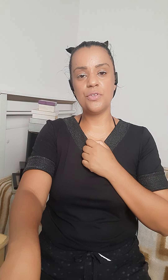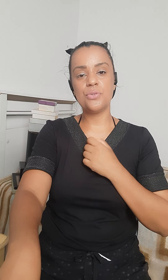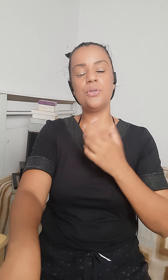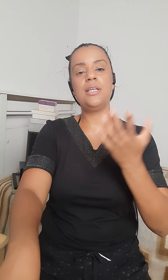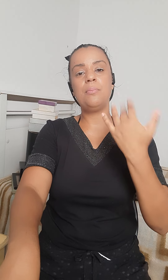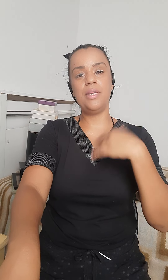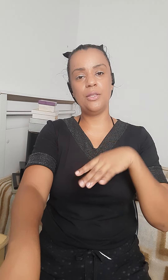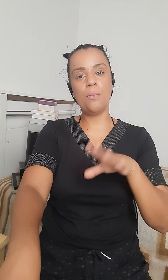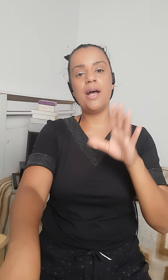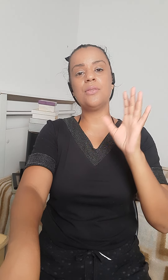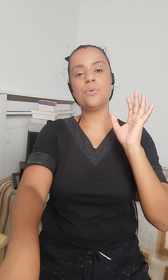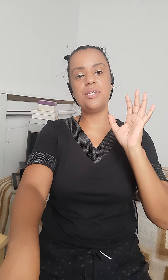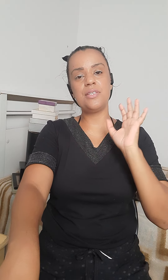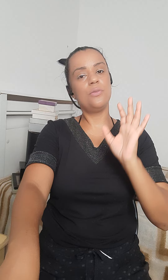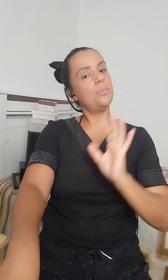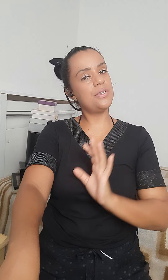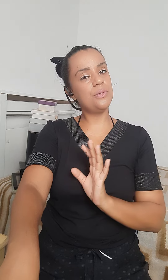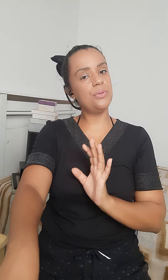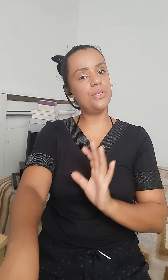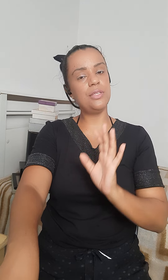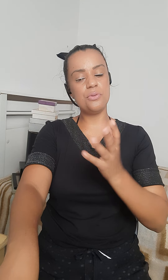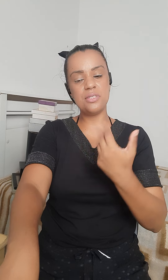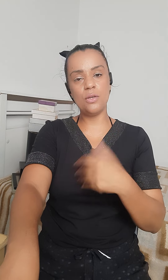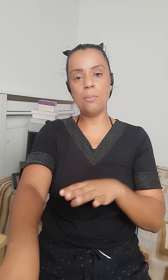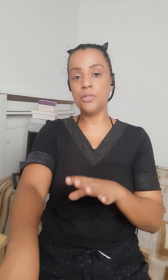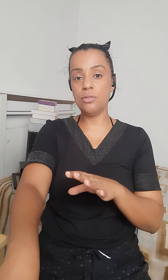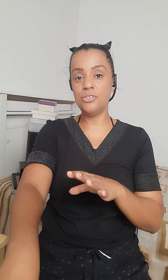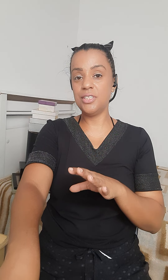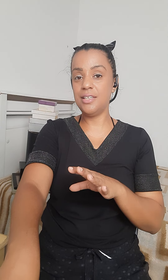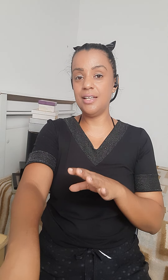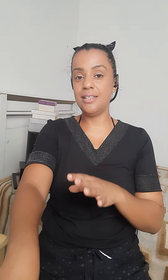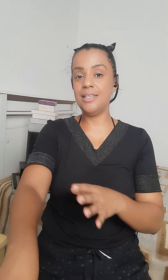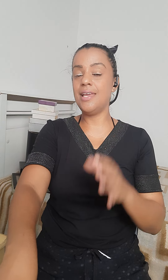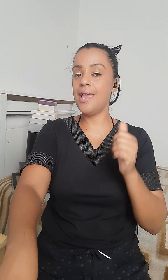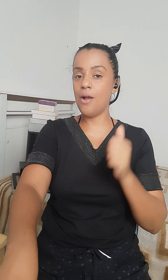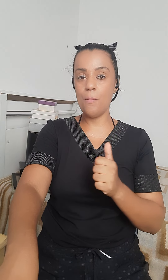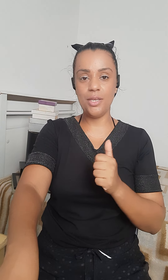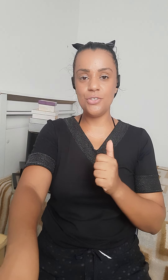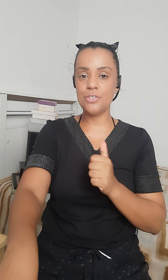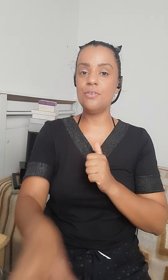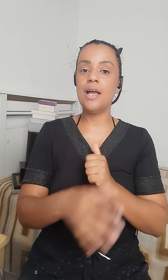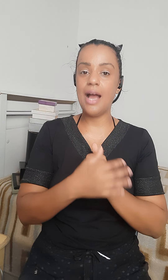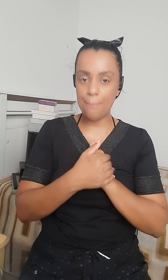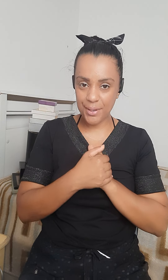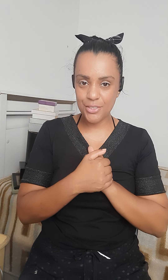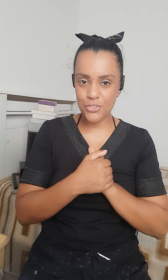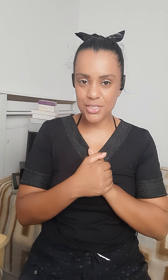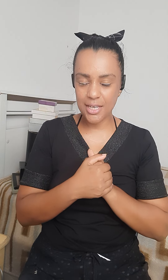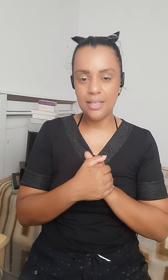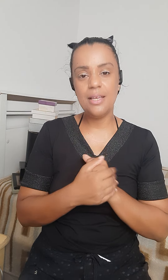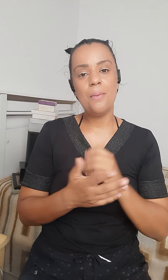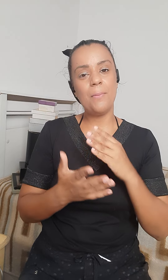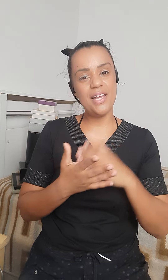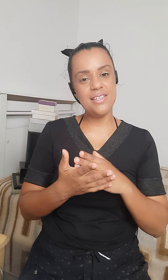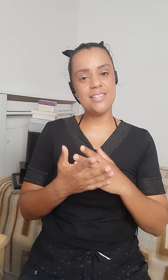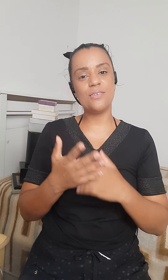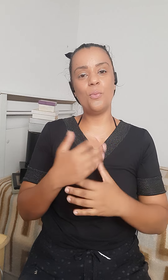professor, ele é bem renomado, conhecido no Brasil todo, então eu sigo a metodologia dele e realmente aprende, tá? Mas, como eu